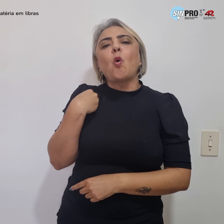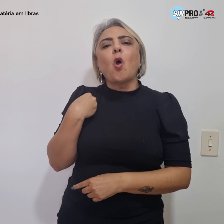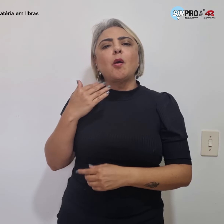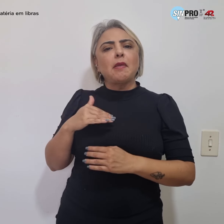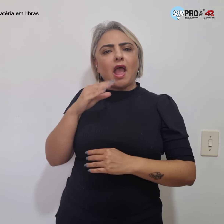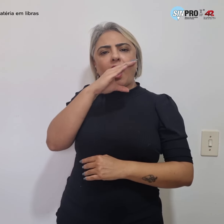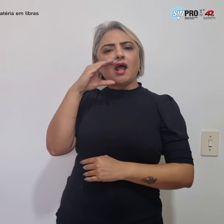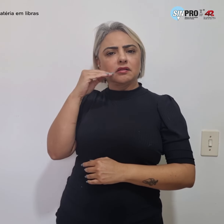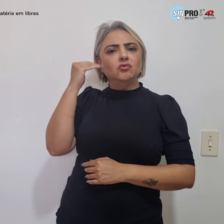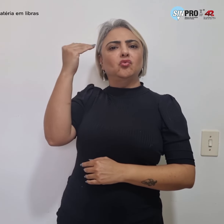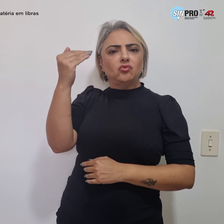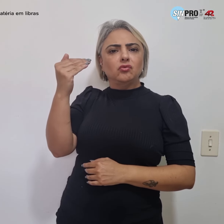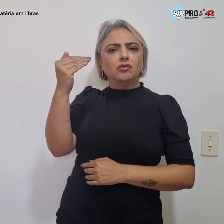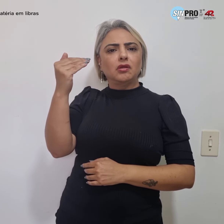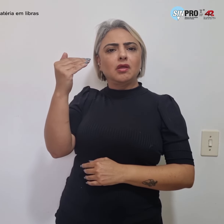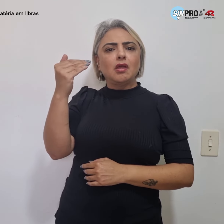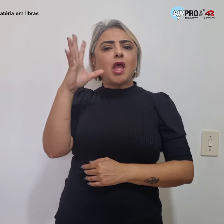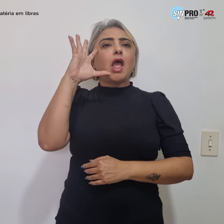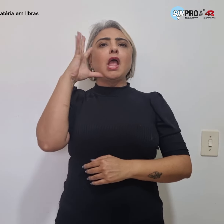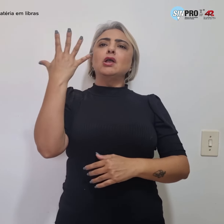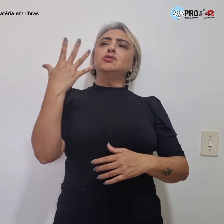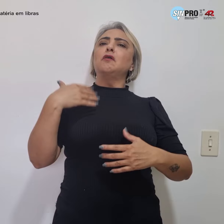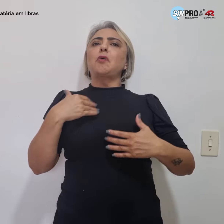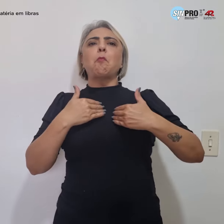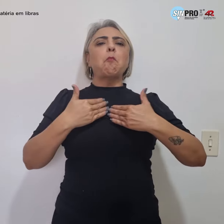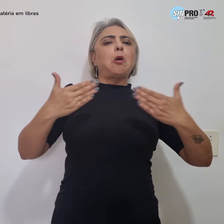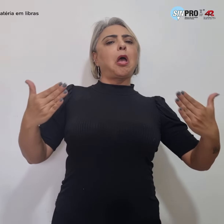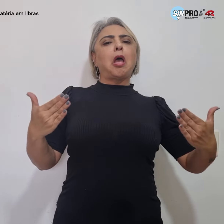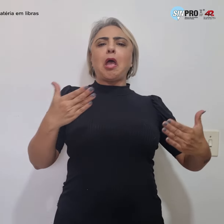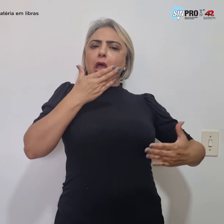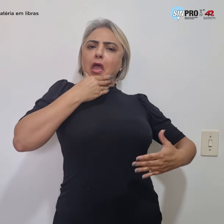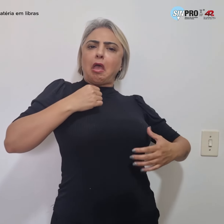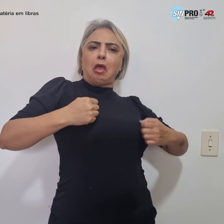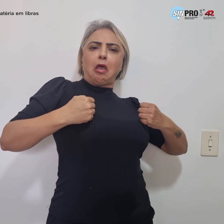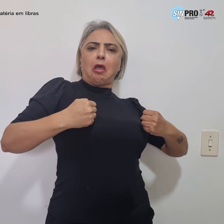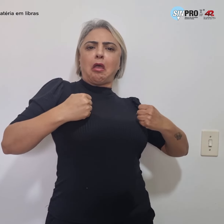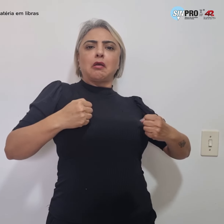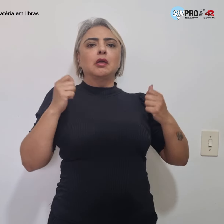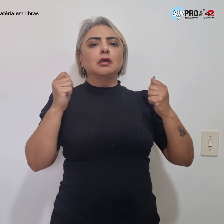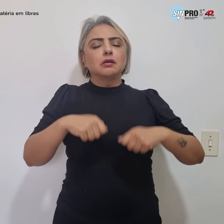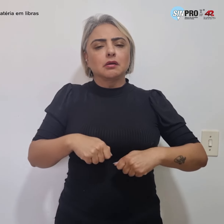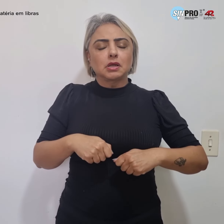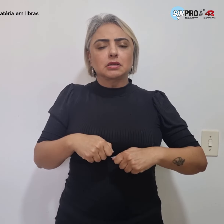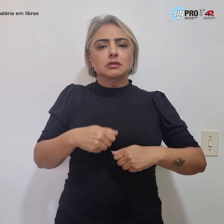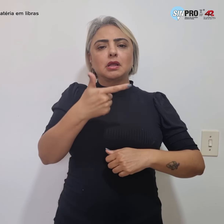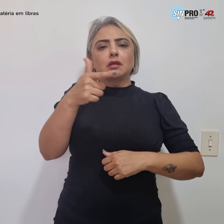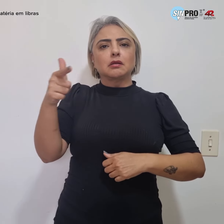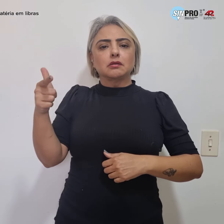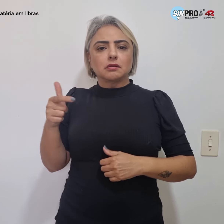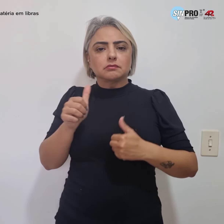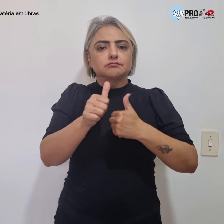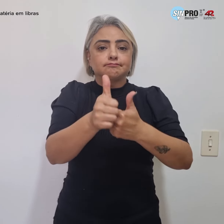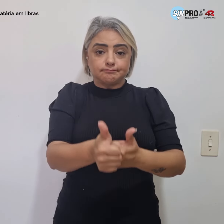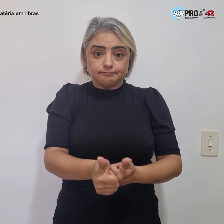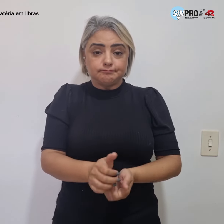ao que tudo indica, resolveu se mostrar másculo e capaz para os seus asseclas. É muito